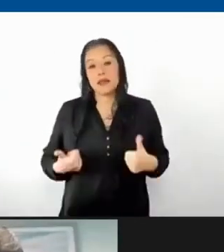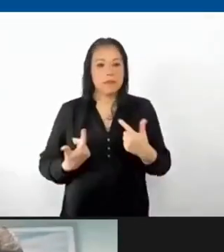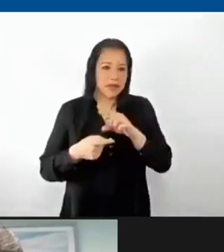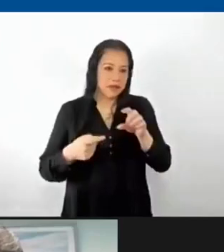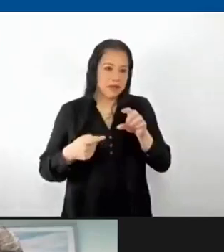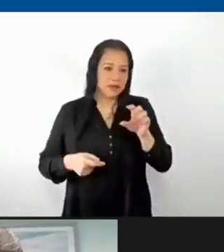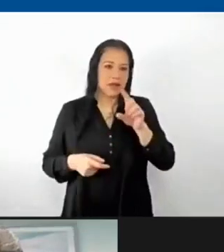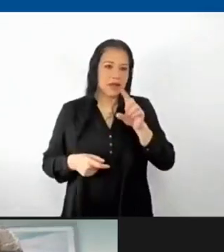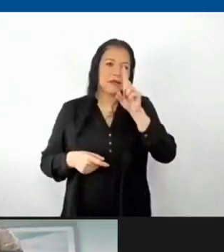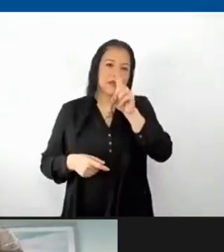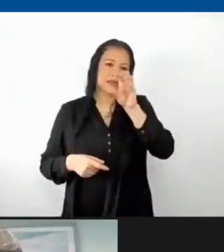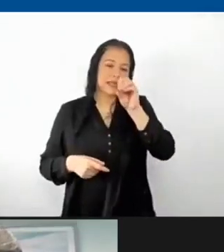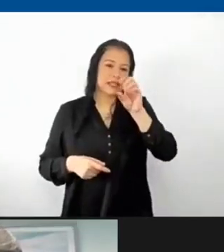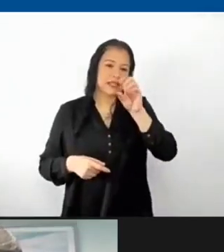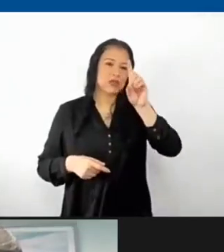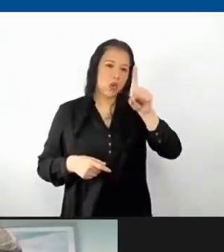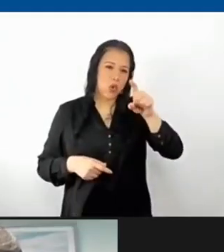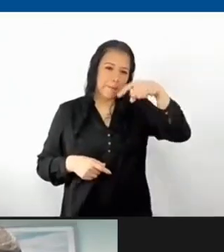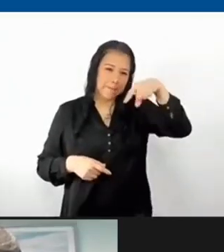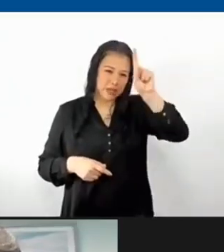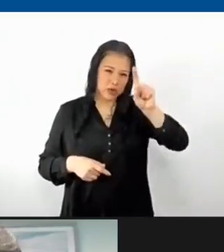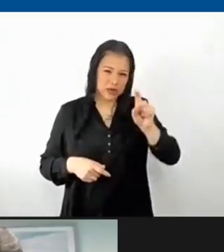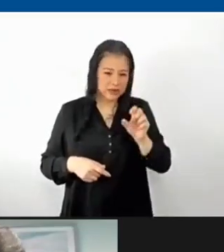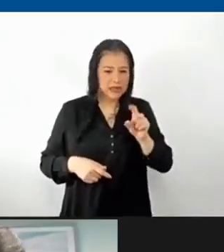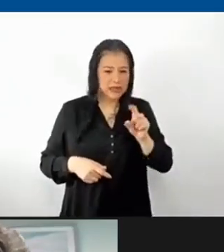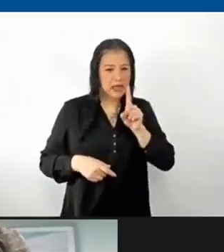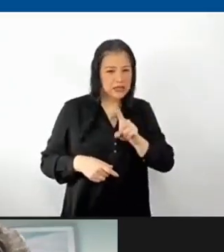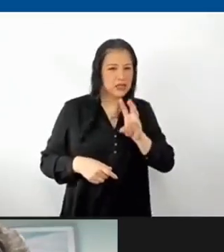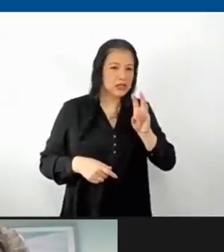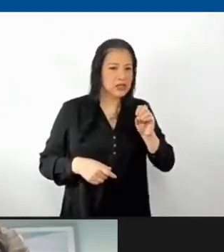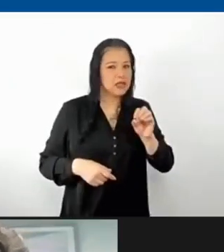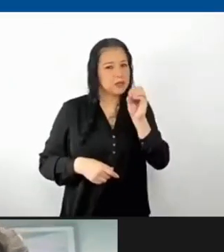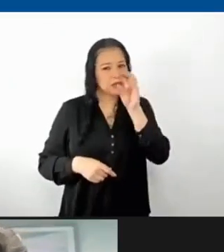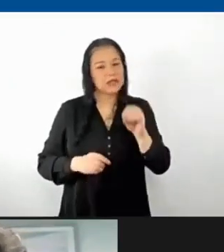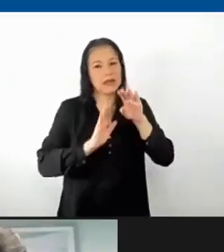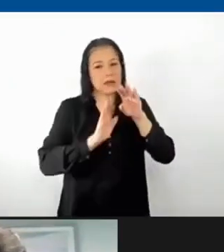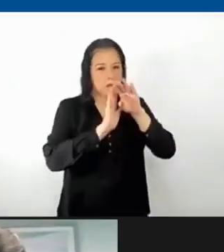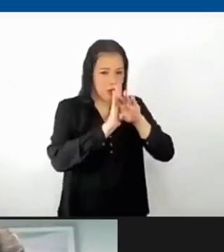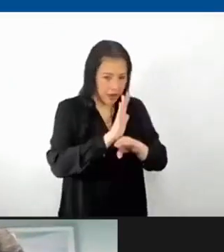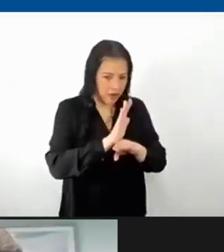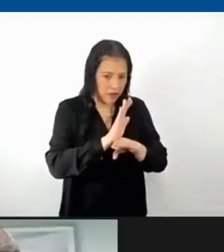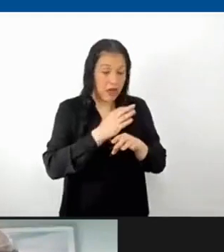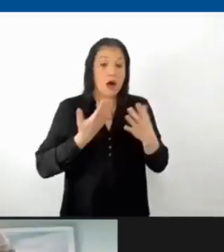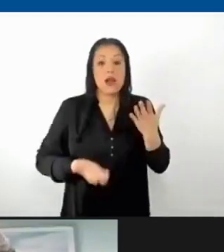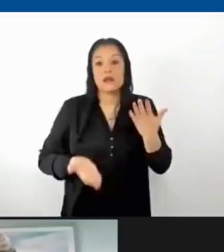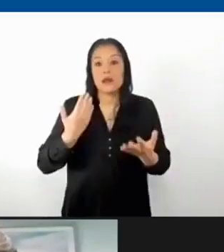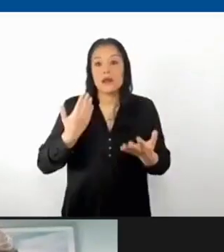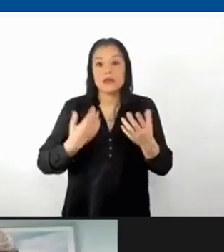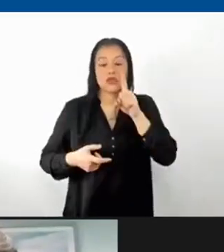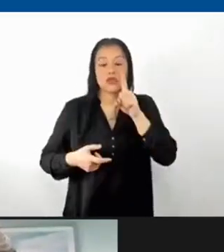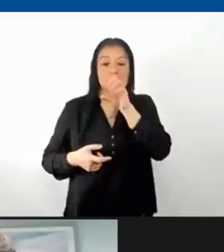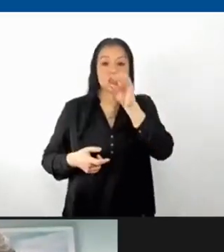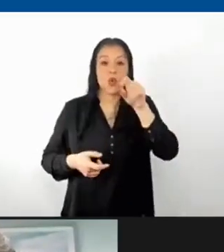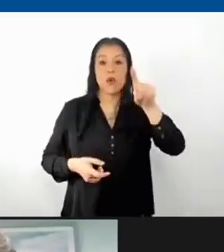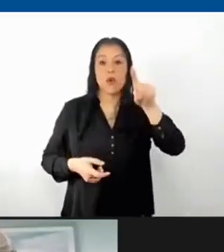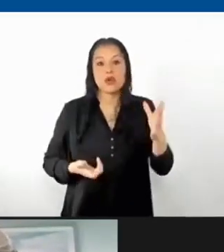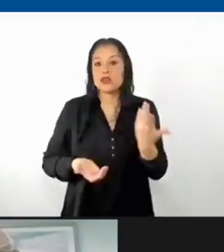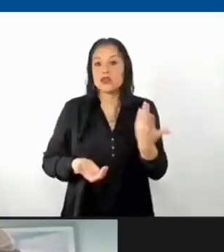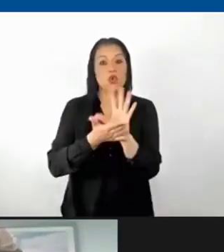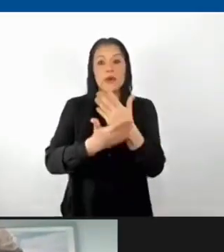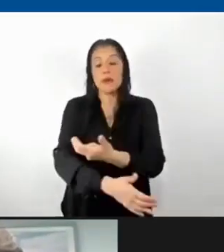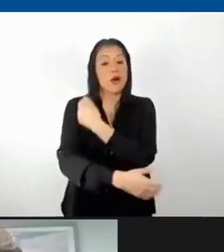de 101 millones, ¿verdad? Es un porcentaje muy bajo y la pregunta es, ¿cuántos se hubieran muerto de esos 101 millones si no se